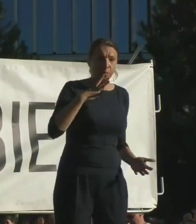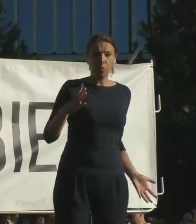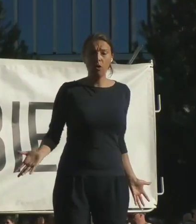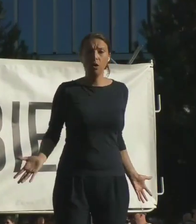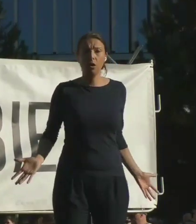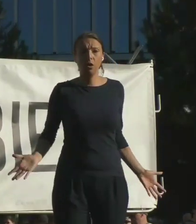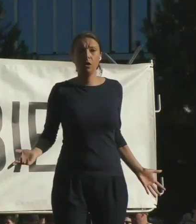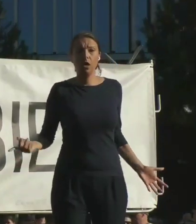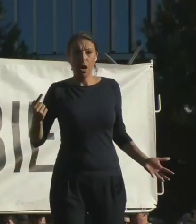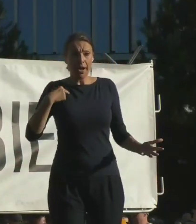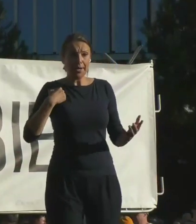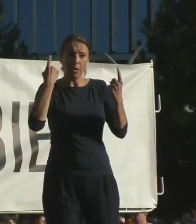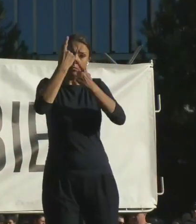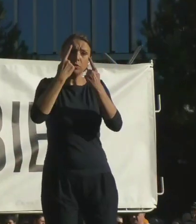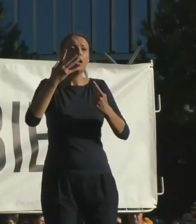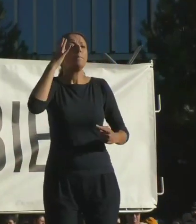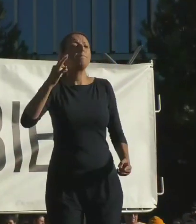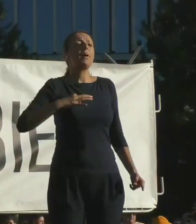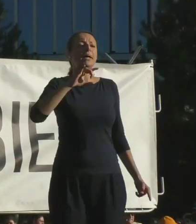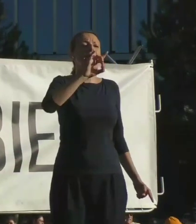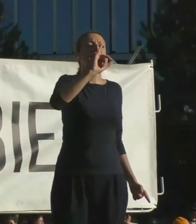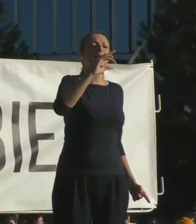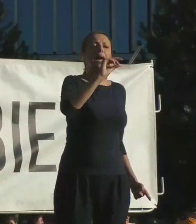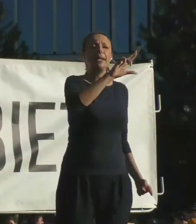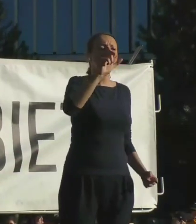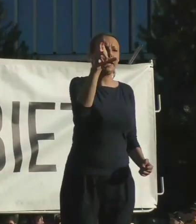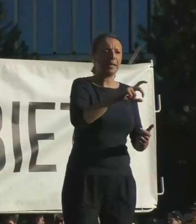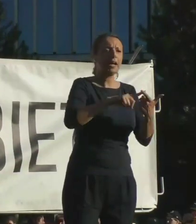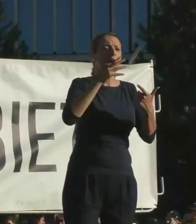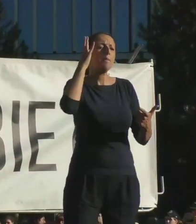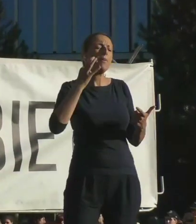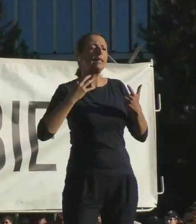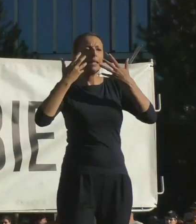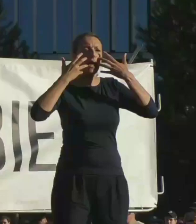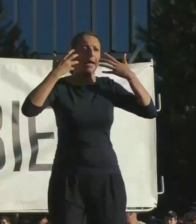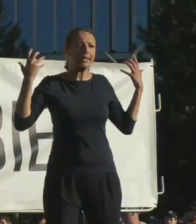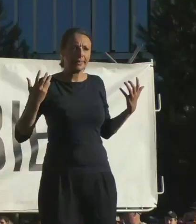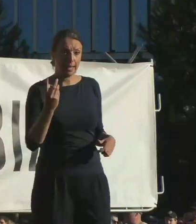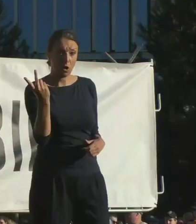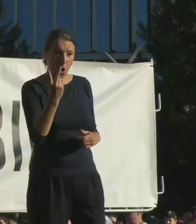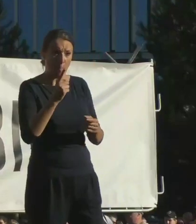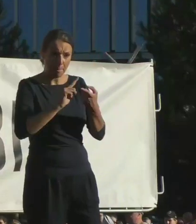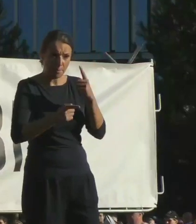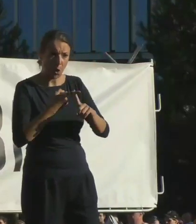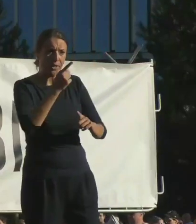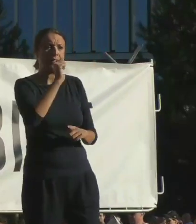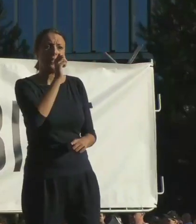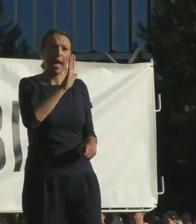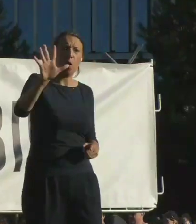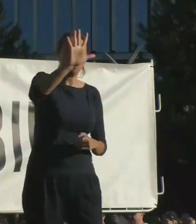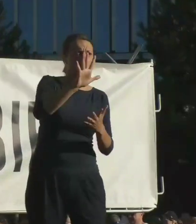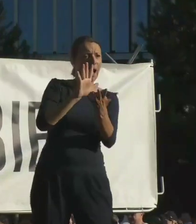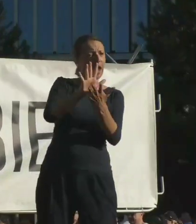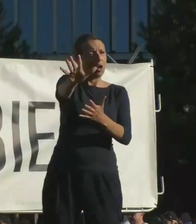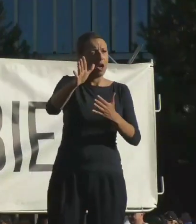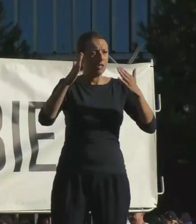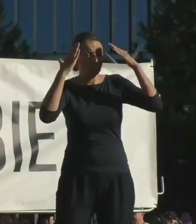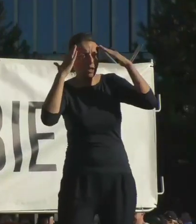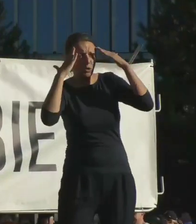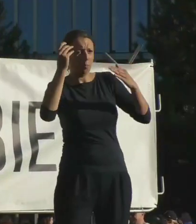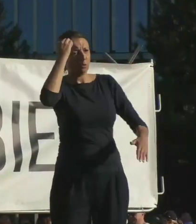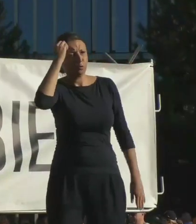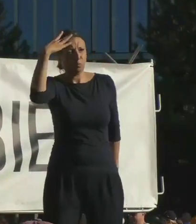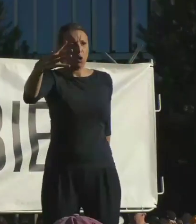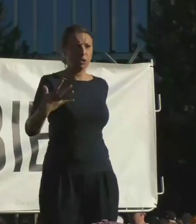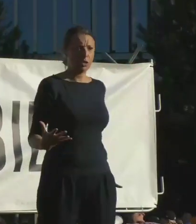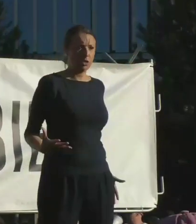oczekiwałam, że pan Giertych i pan Tygrysek są politykami europejskimi, światłymi,